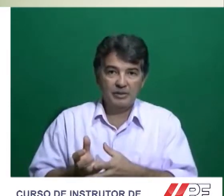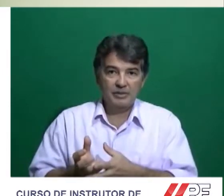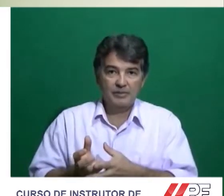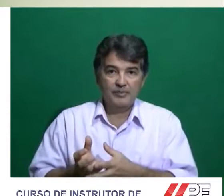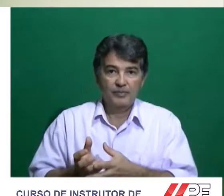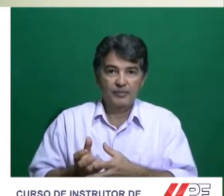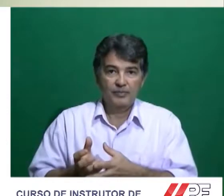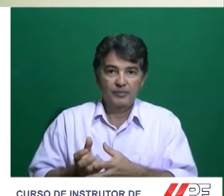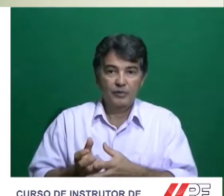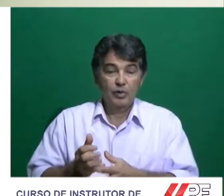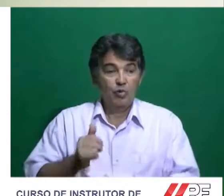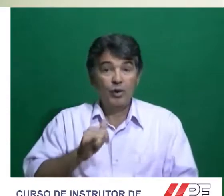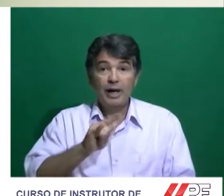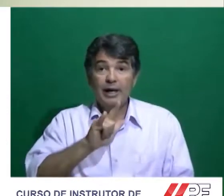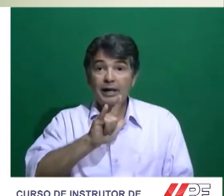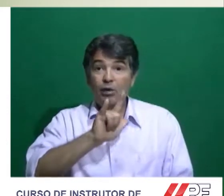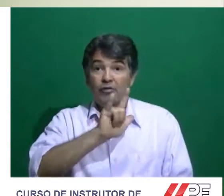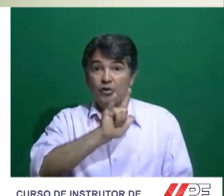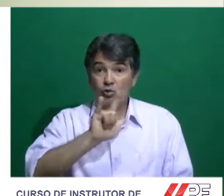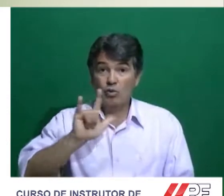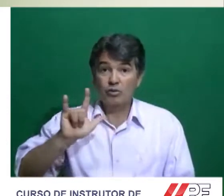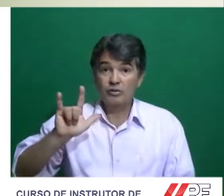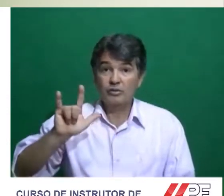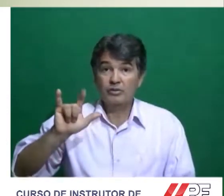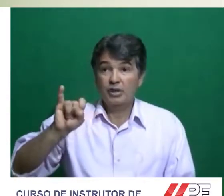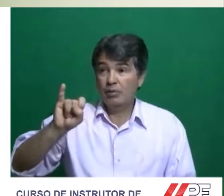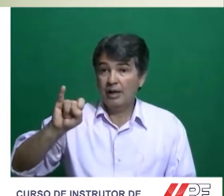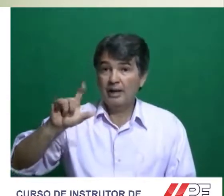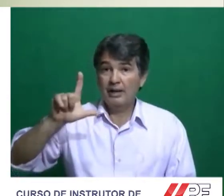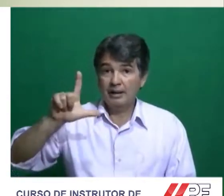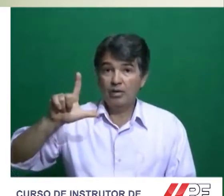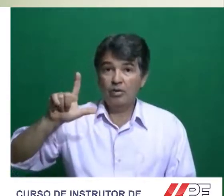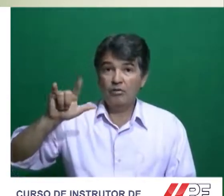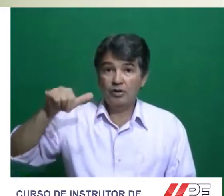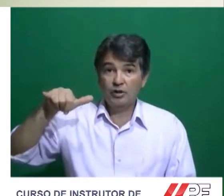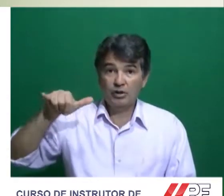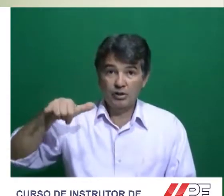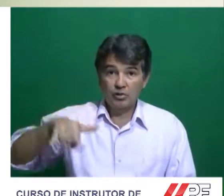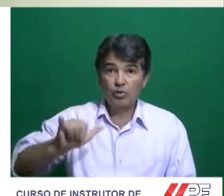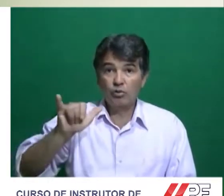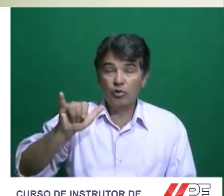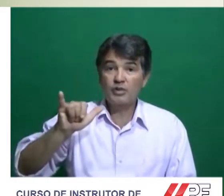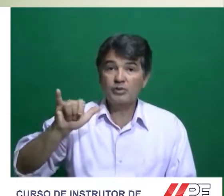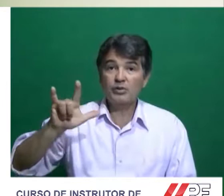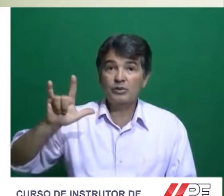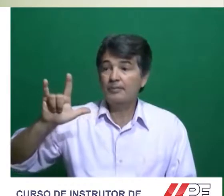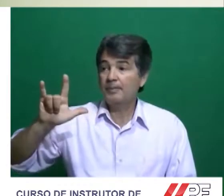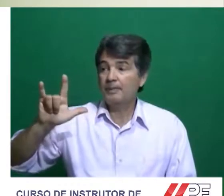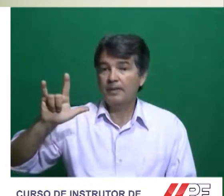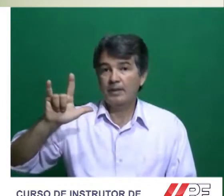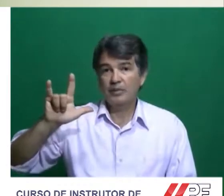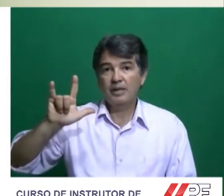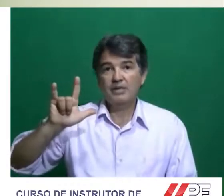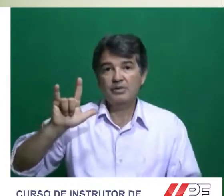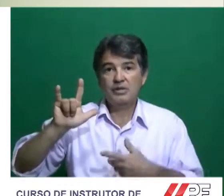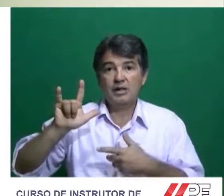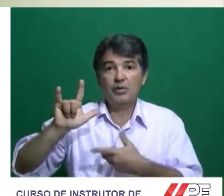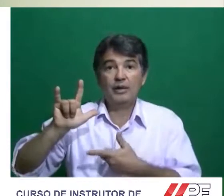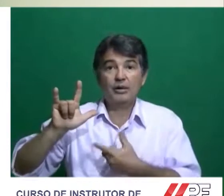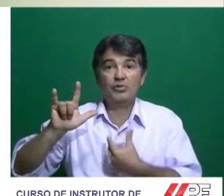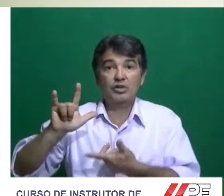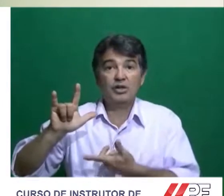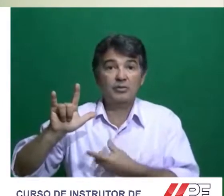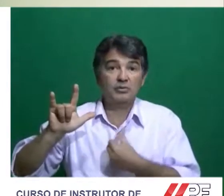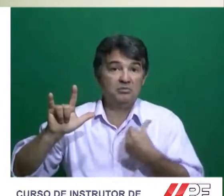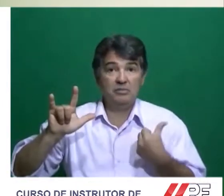na Libras. O I love you, que é o I love you, com Y. Então esse é o